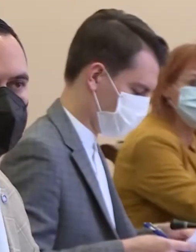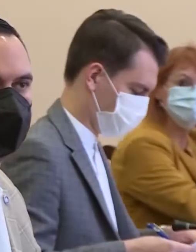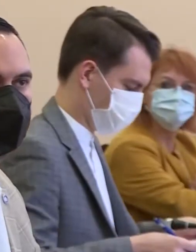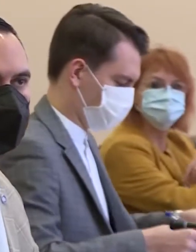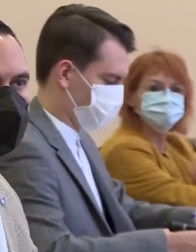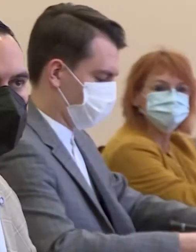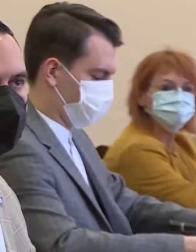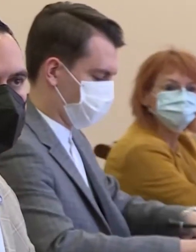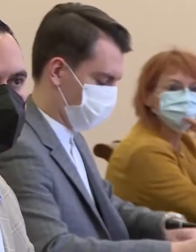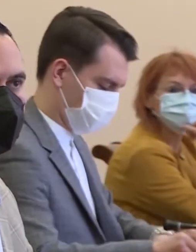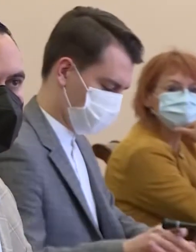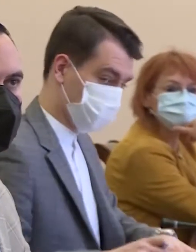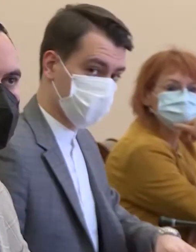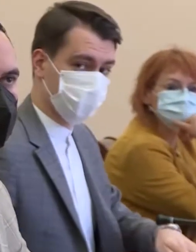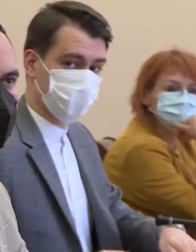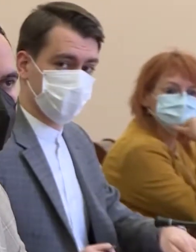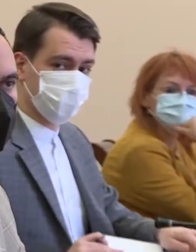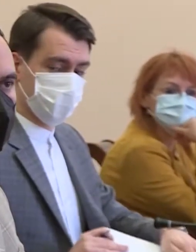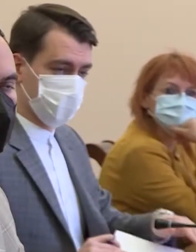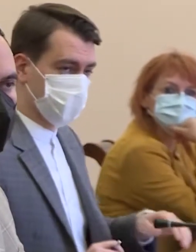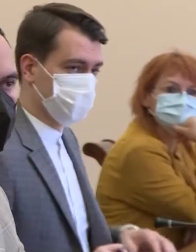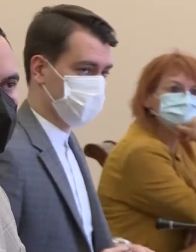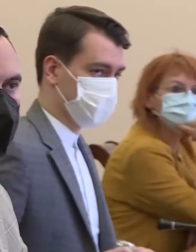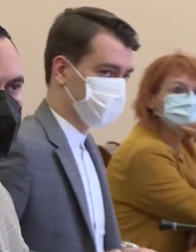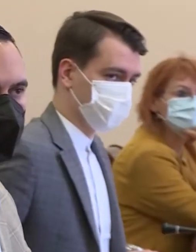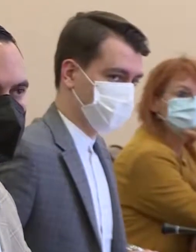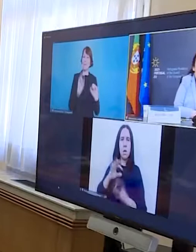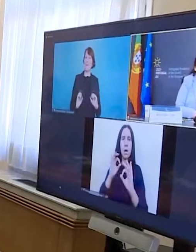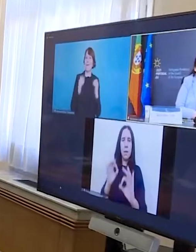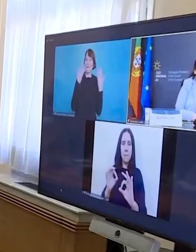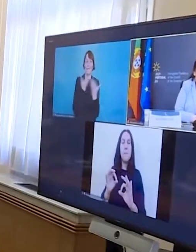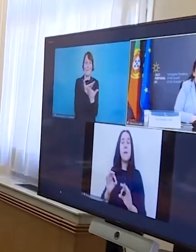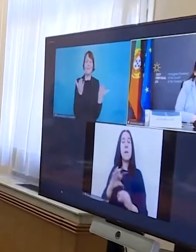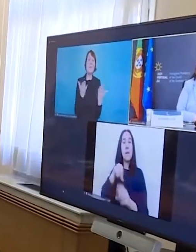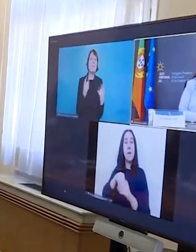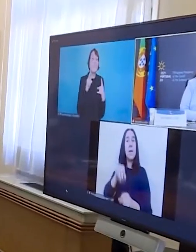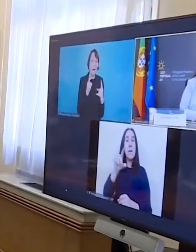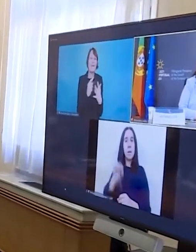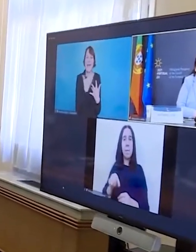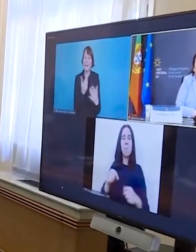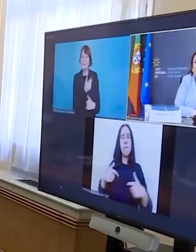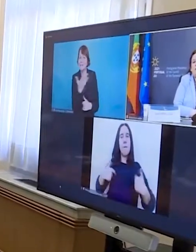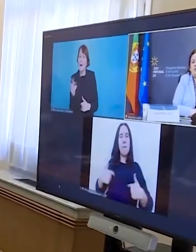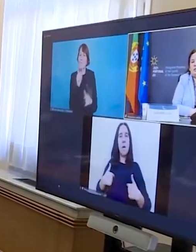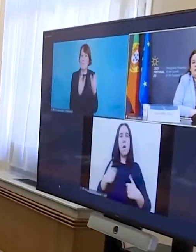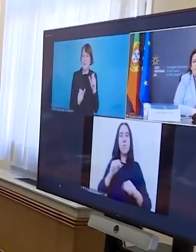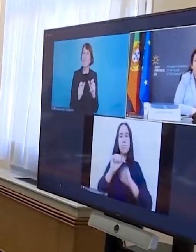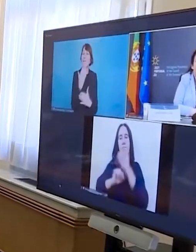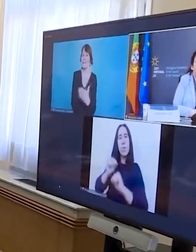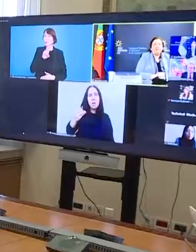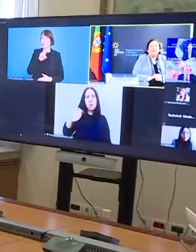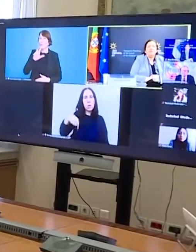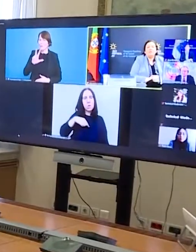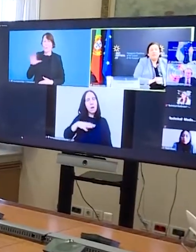i digitalnih učionica završi do kraja 2022. godine. Prema njenim rečima, Srbija je bila među prvim evropskim